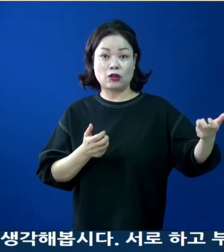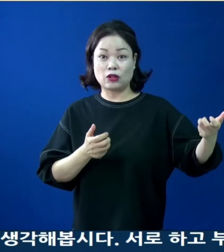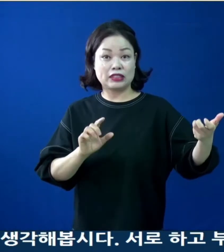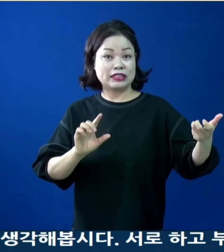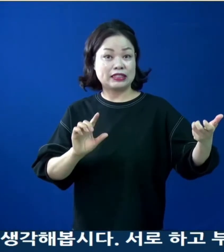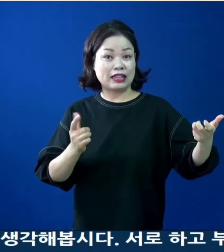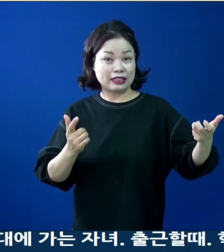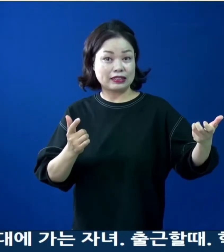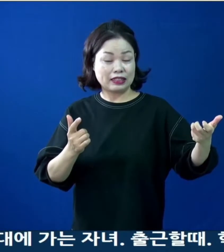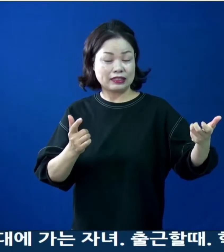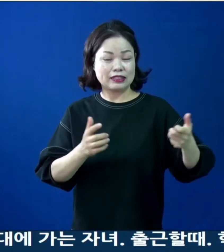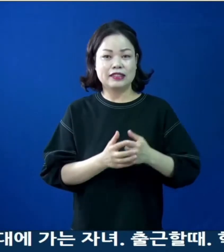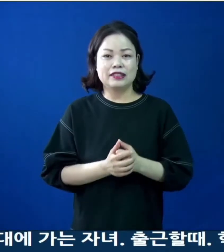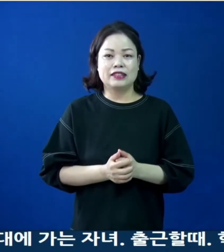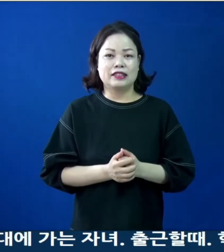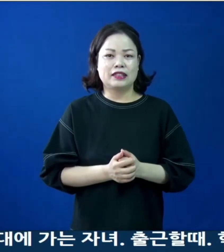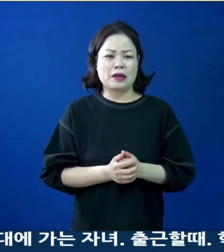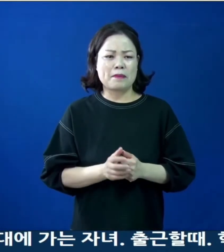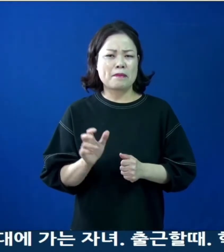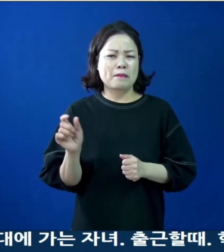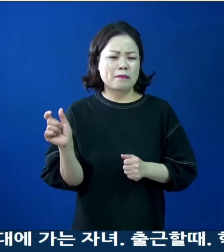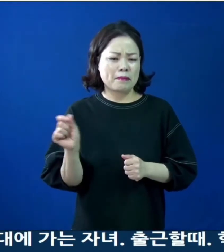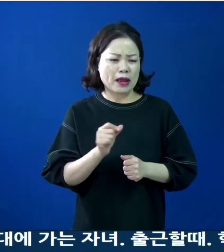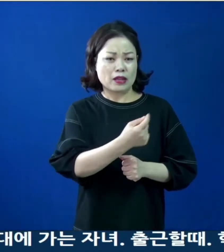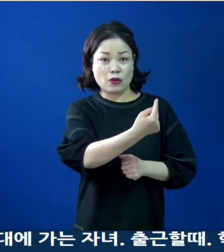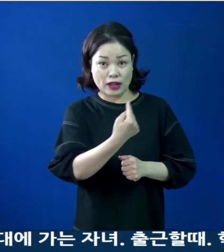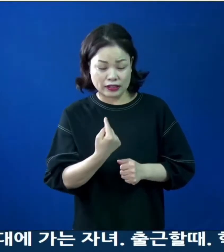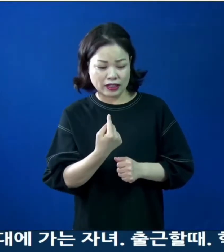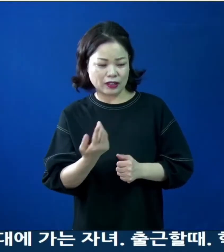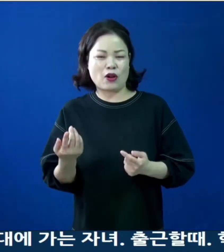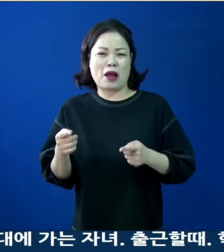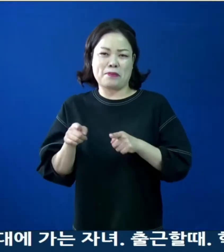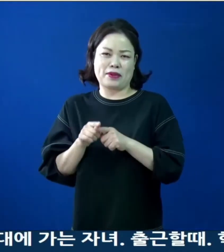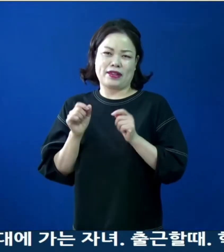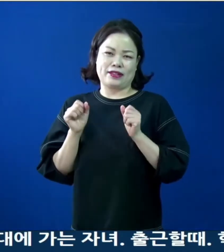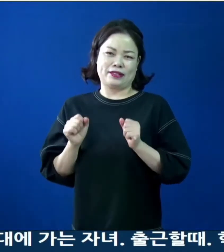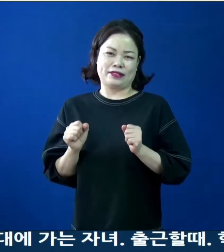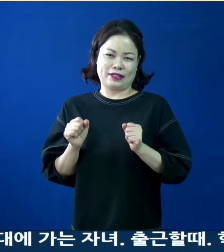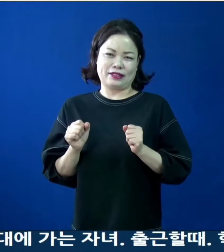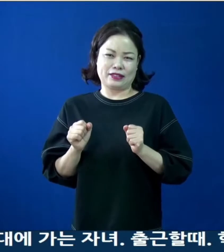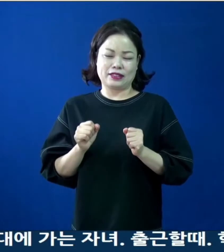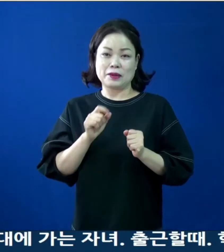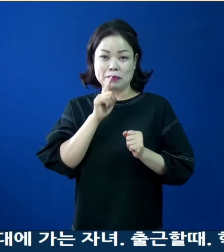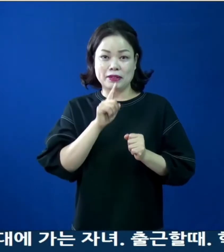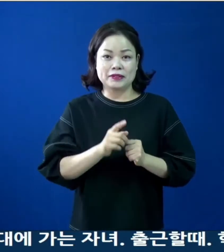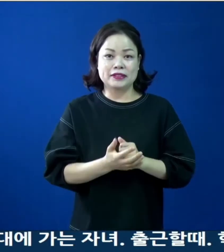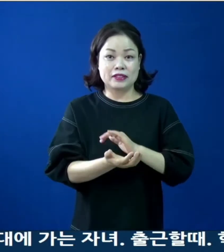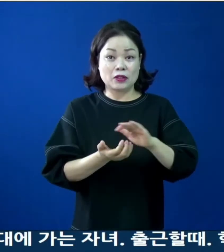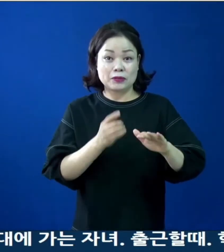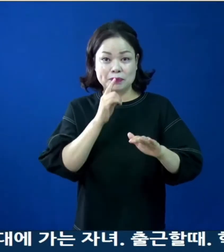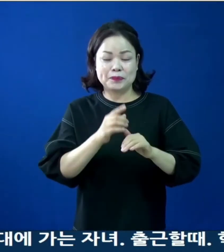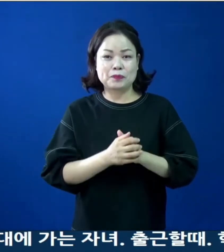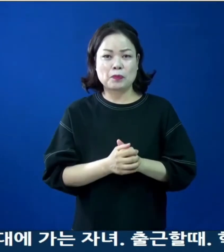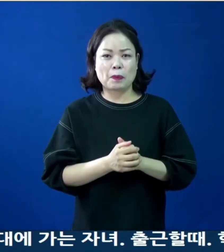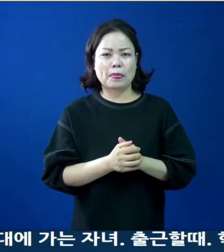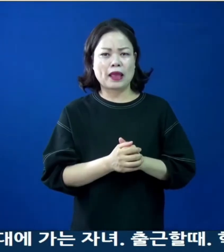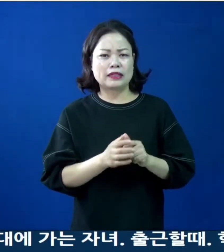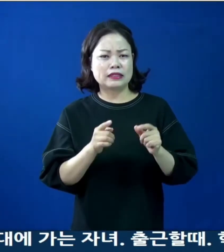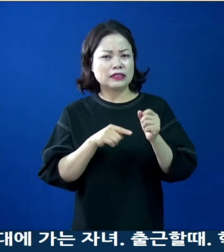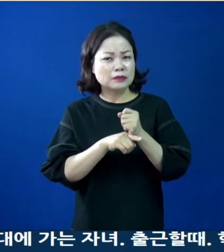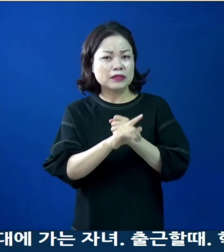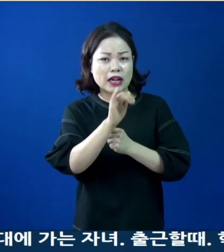게 전제가 되고요, 빨리 돌아와서 너와 함께 하겠다라는 것이 전제입니다. 그런데 이